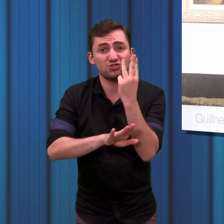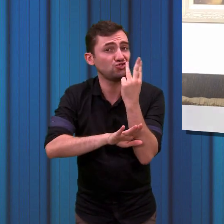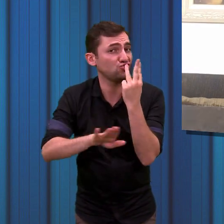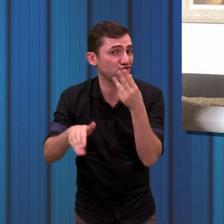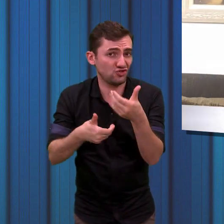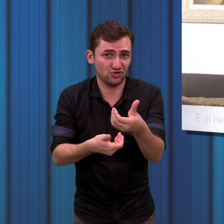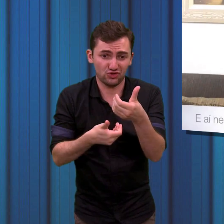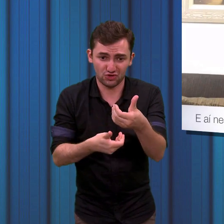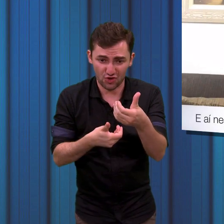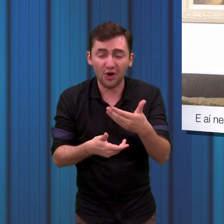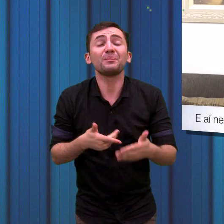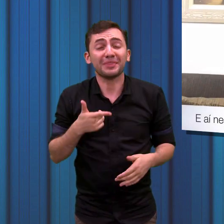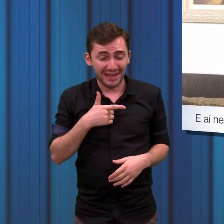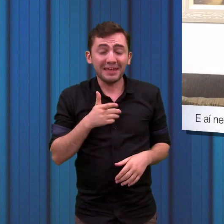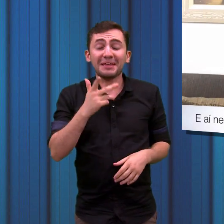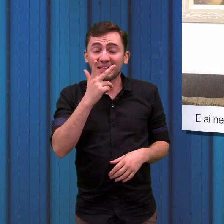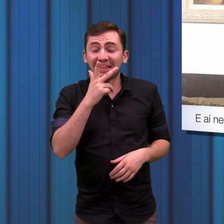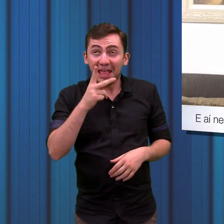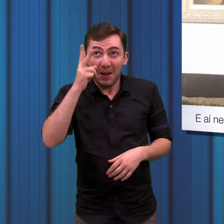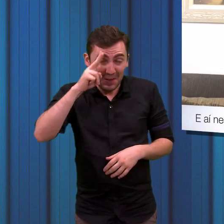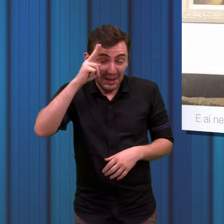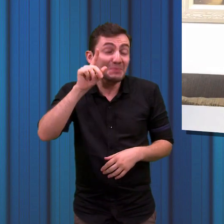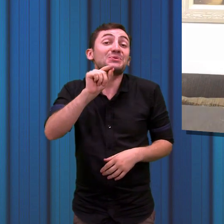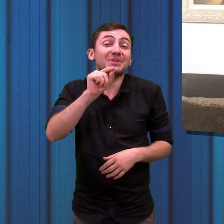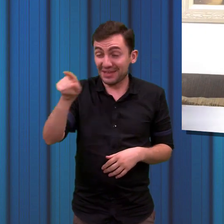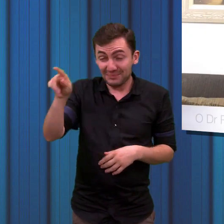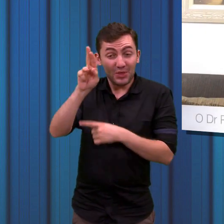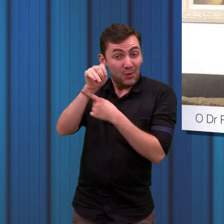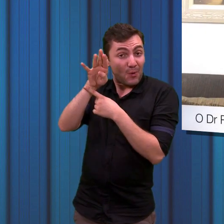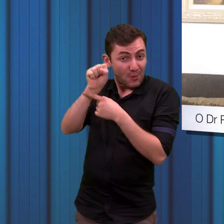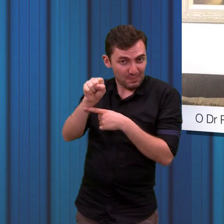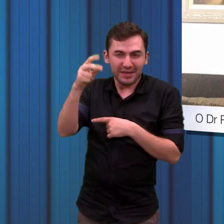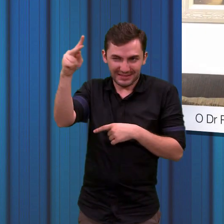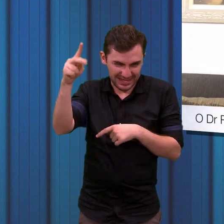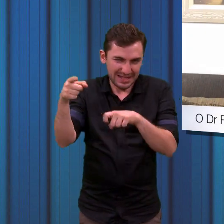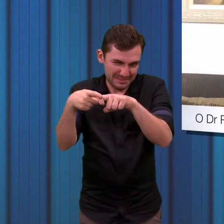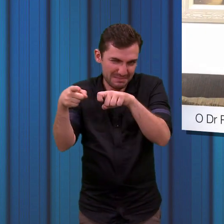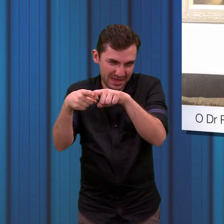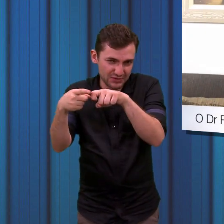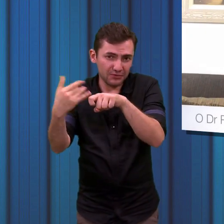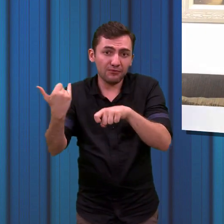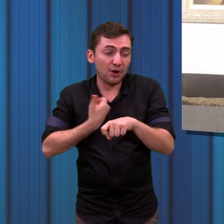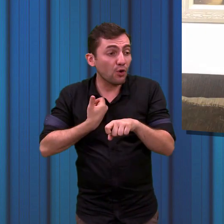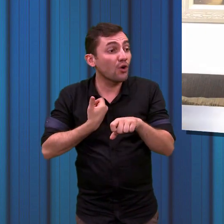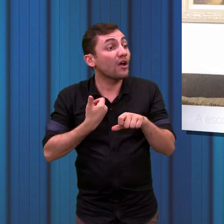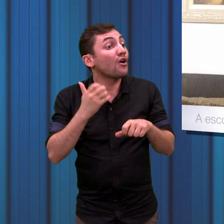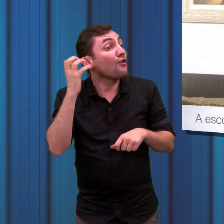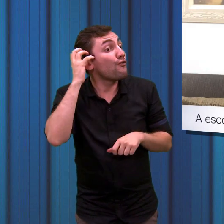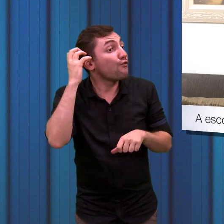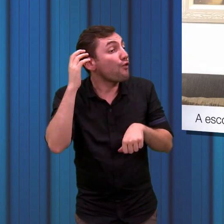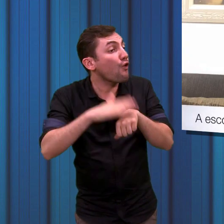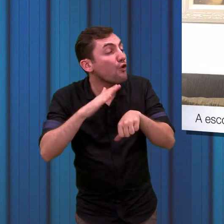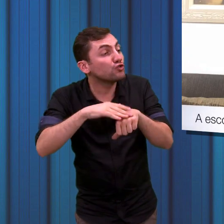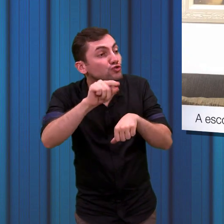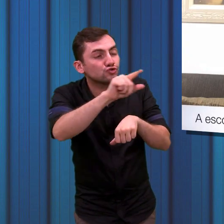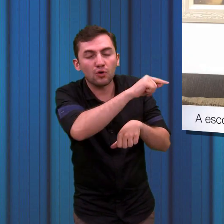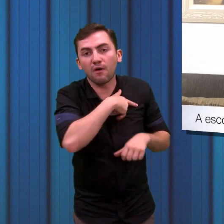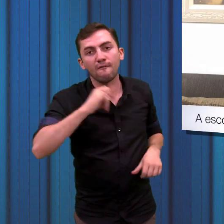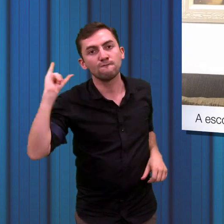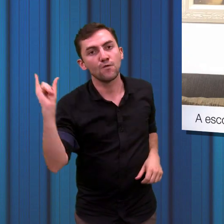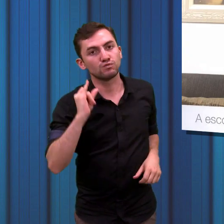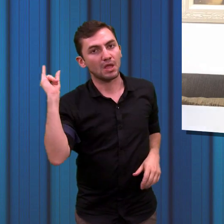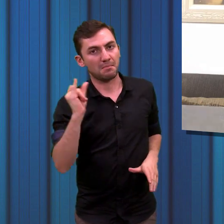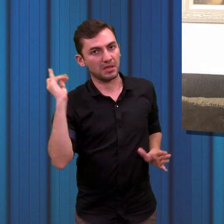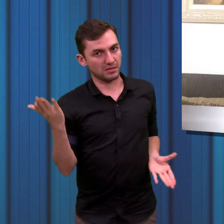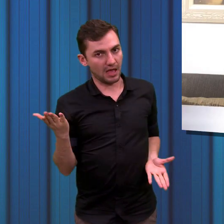3 meses. E aí nesse meio tempo tem uma coisa que eu lembro muito bem. O Dr. Rubens falou pra mim que a escolha da fono era algo